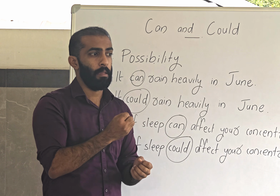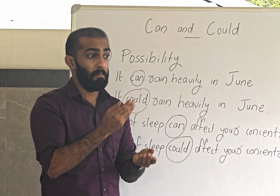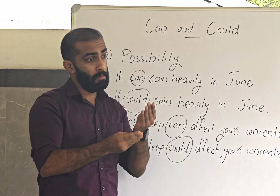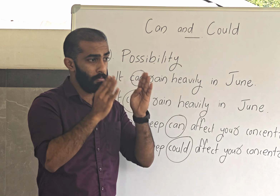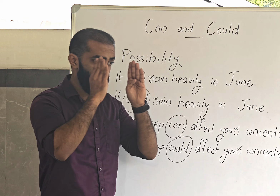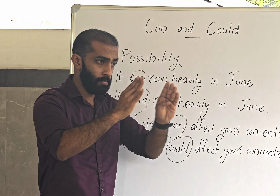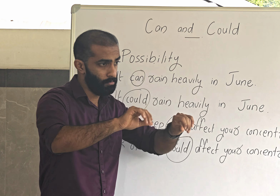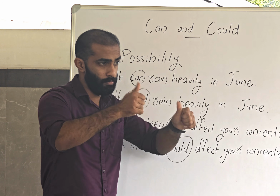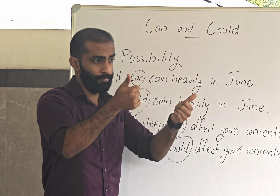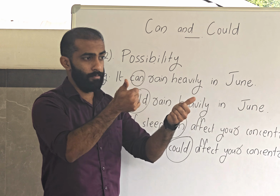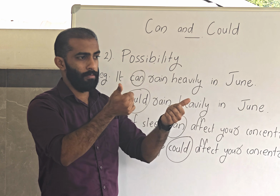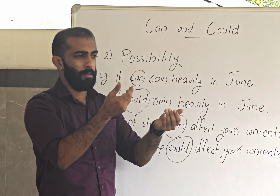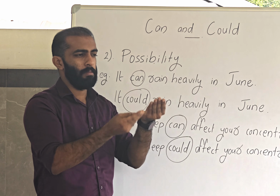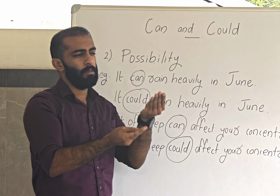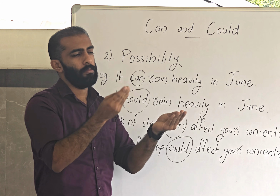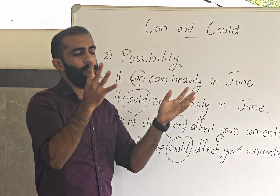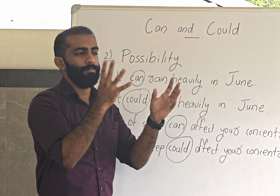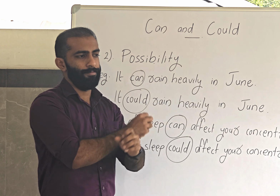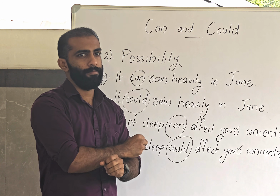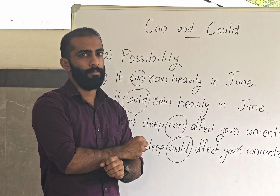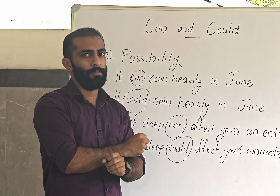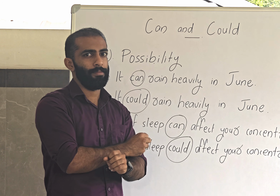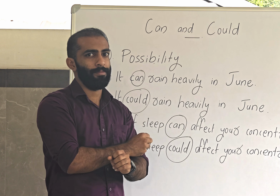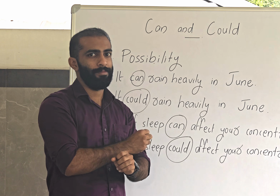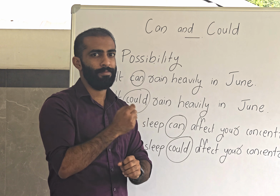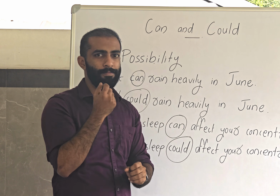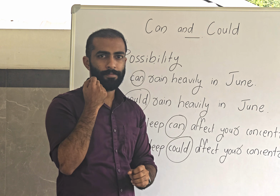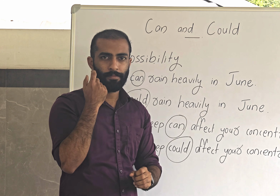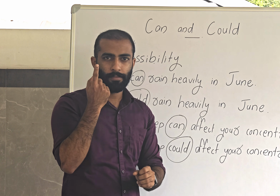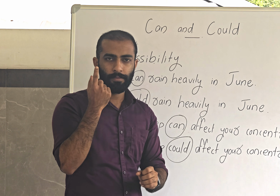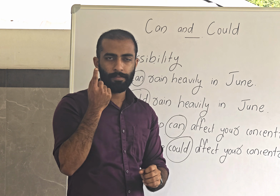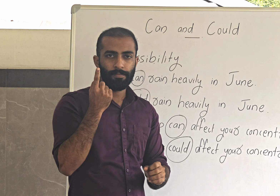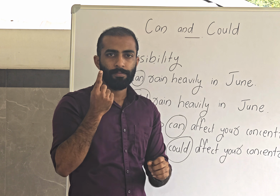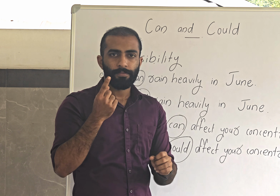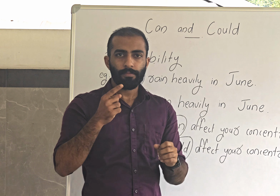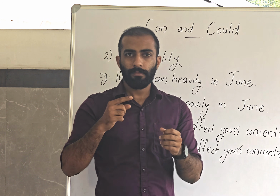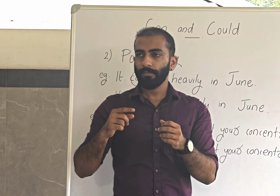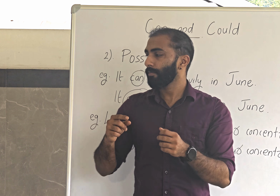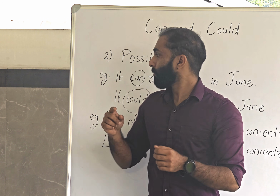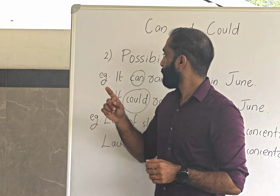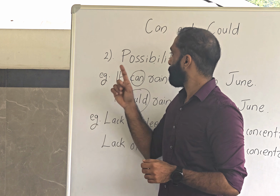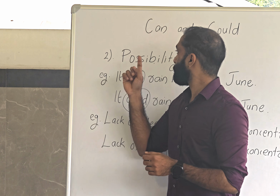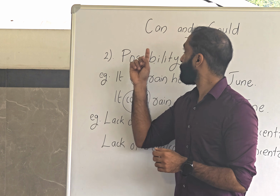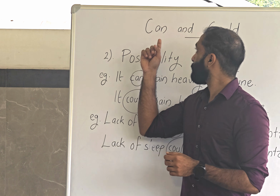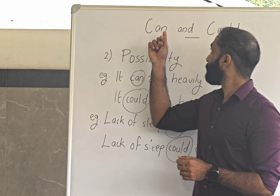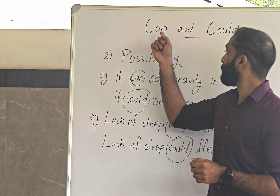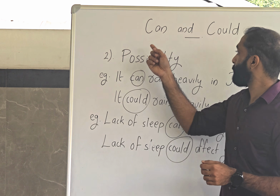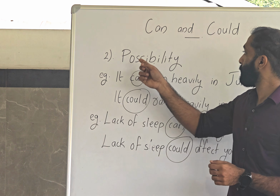പക്ഷേ എന്നുള്ളതാണ്, പോസിബിലിറ്റിയാണ്. ഇവിടെ നമുക്ക് ഉറപ്പിച്ച് പറയാൻ കഴിയില്ല. ഒരു പക്ഷേ നഷ്ടമായേക്കാം, ഒരു പക്ഷേ